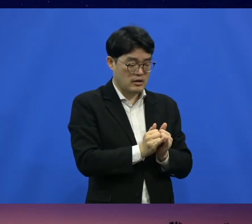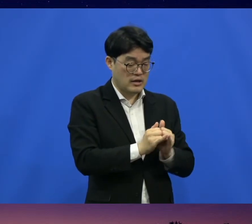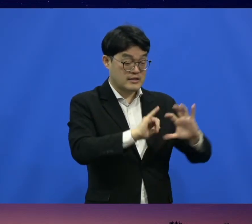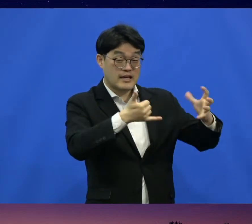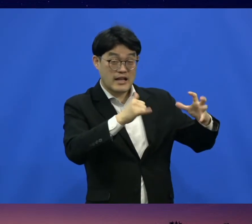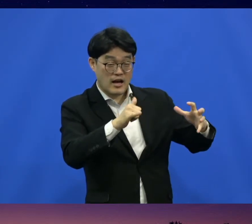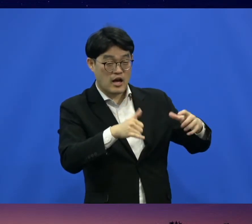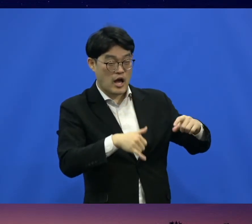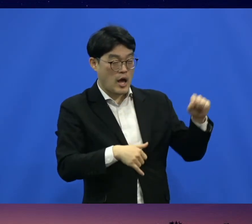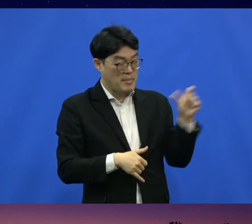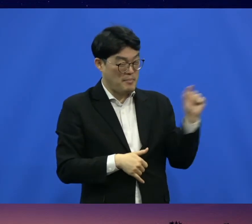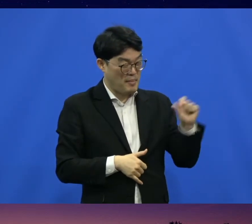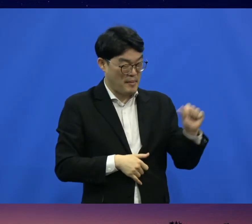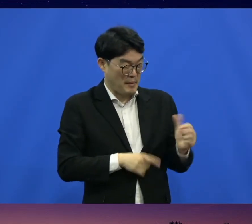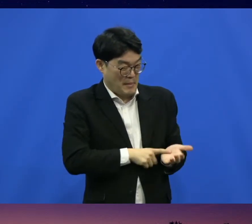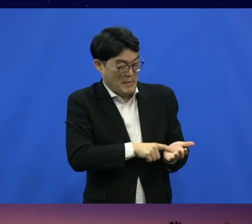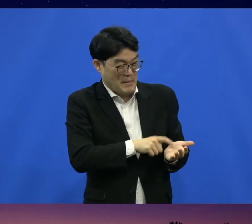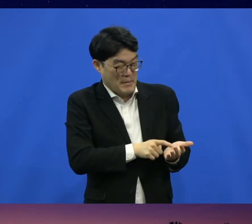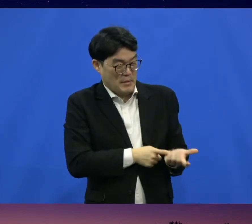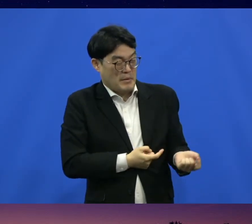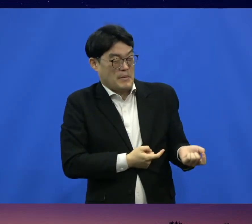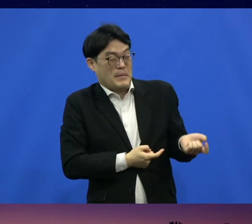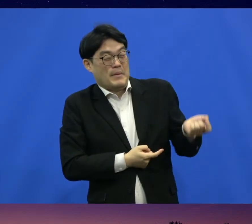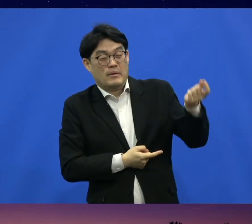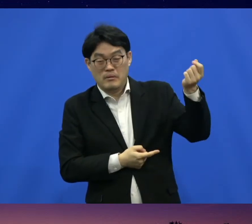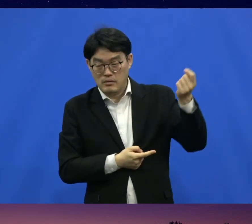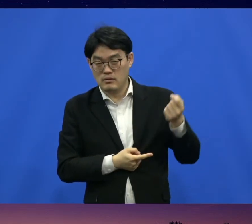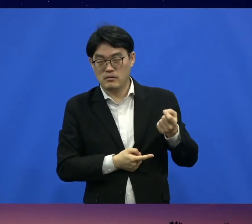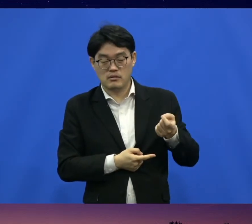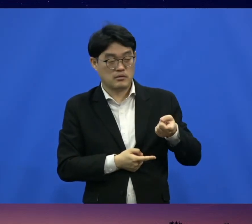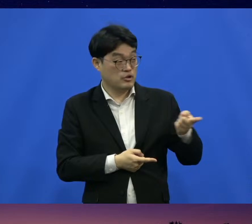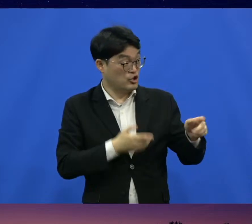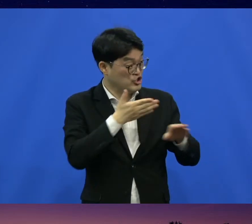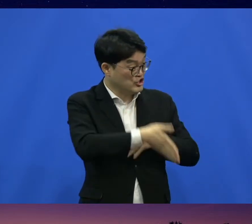늦으면, 우리 사회에서 늦으면 그 악이에요. 악이에요.